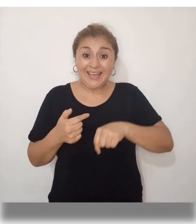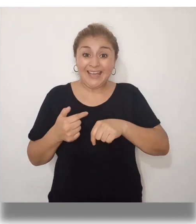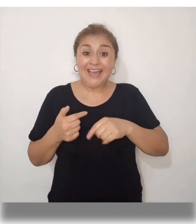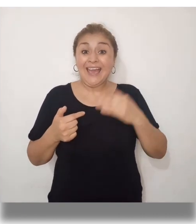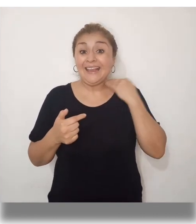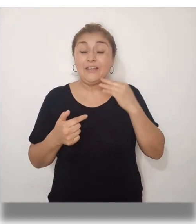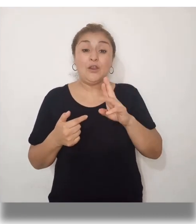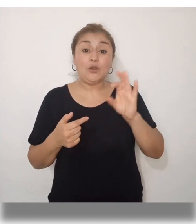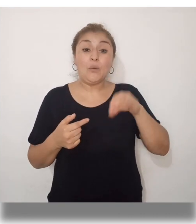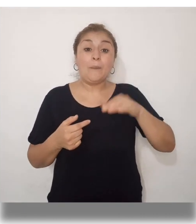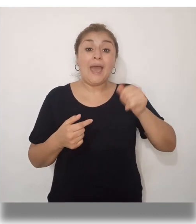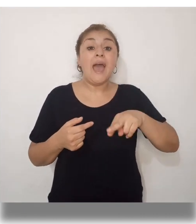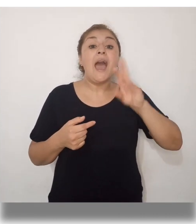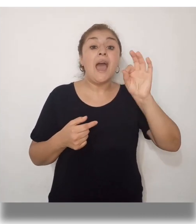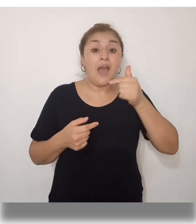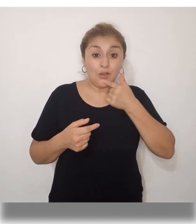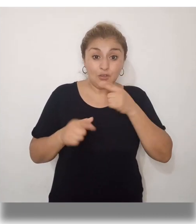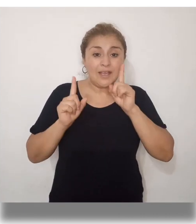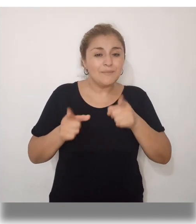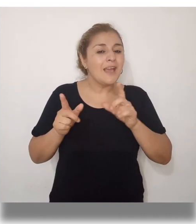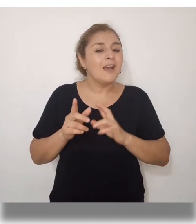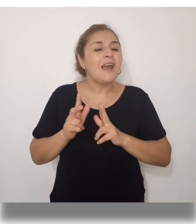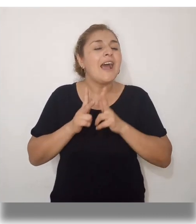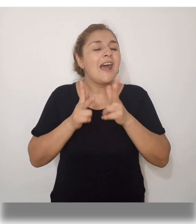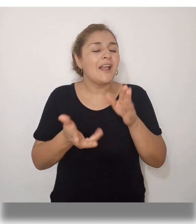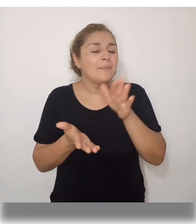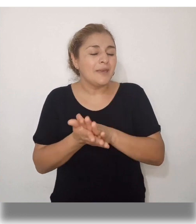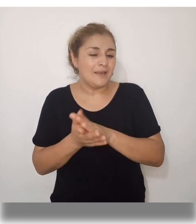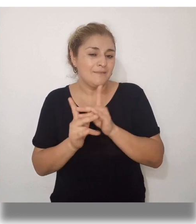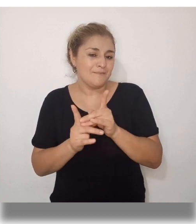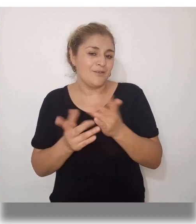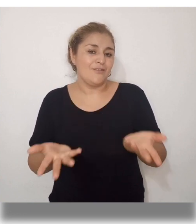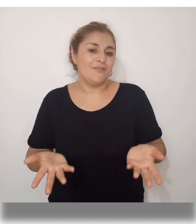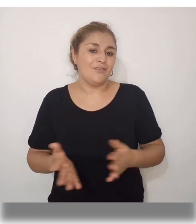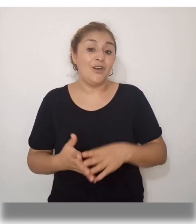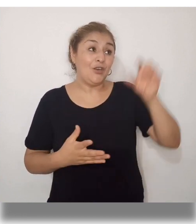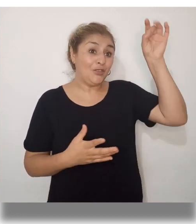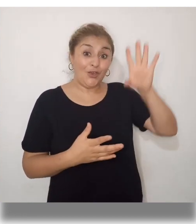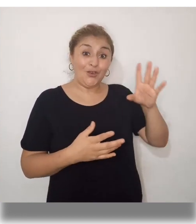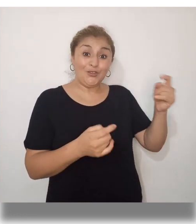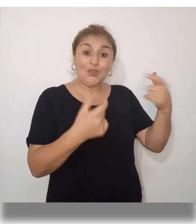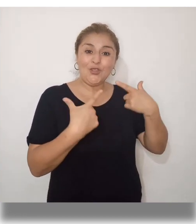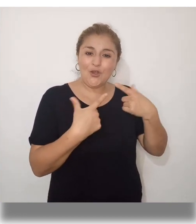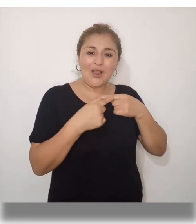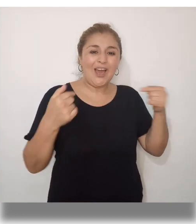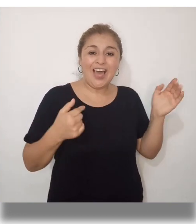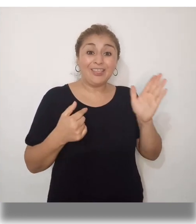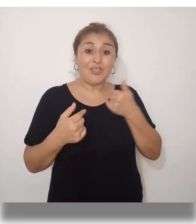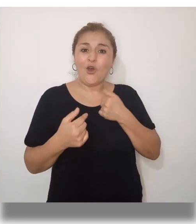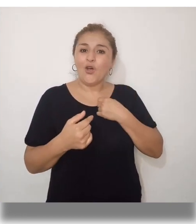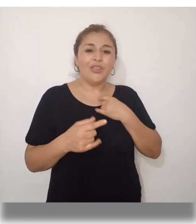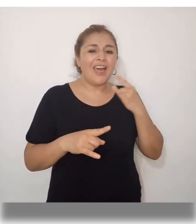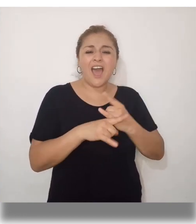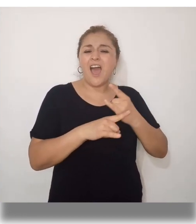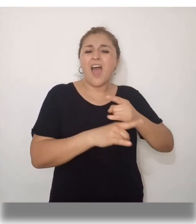en el libro de romanos él nos dio todas las cosas en abundancia para